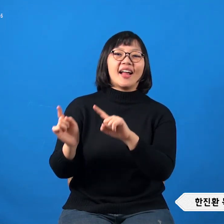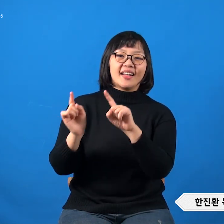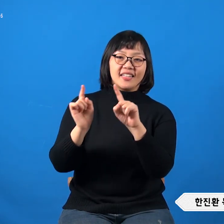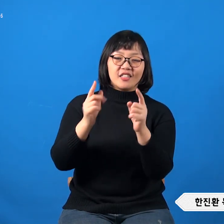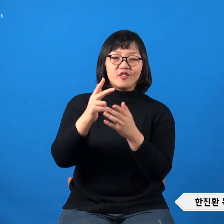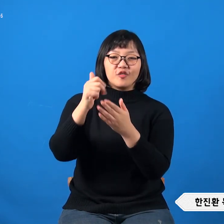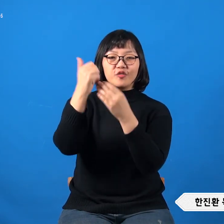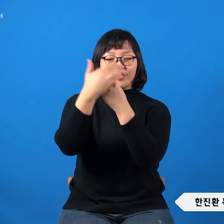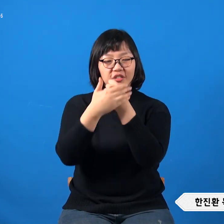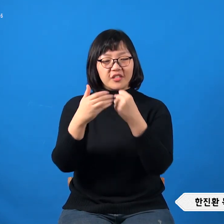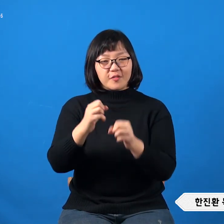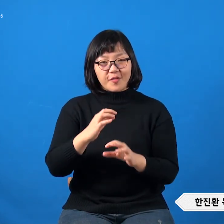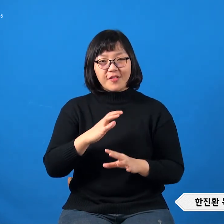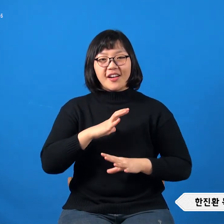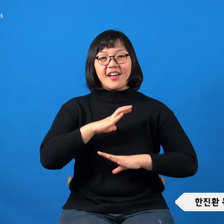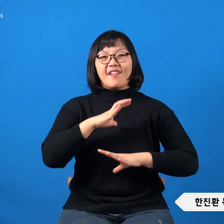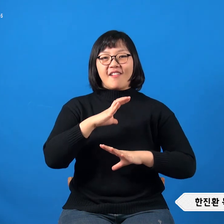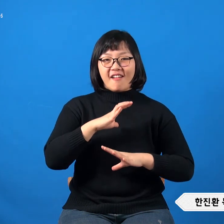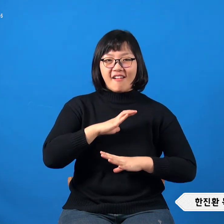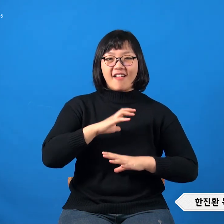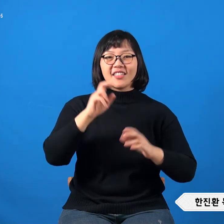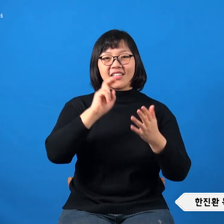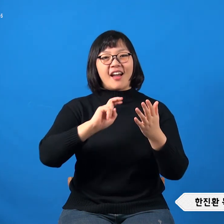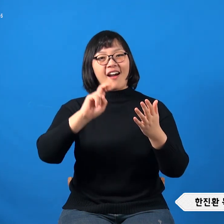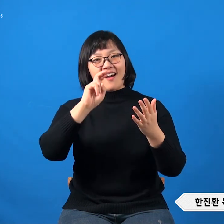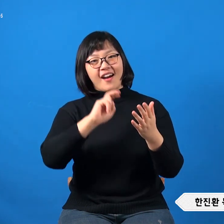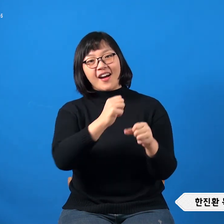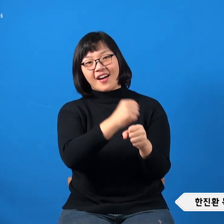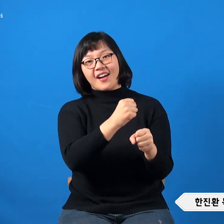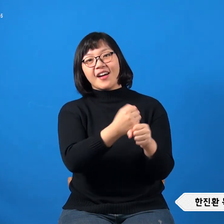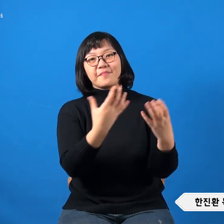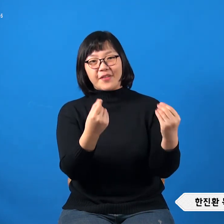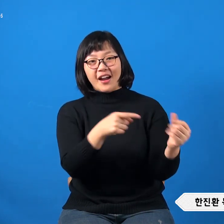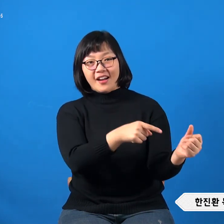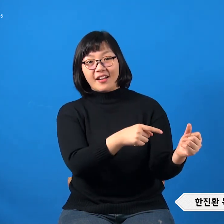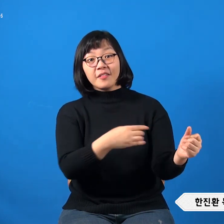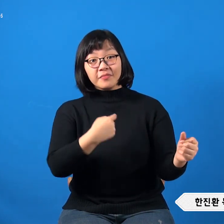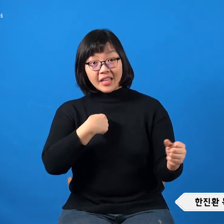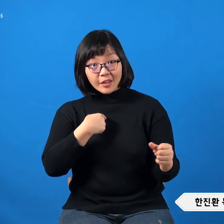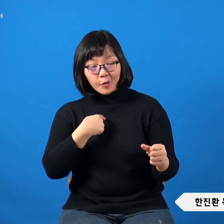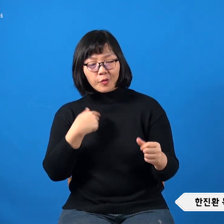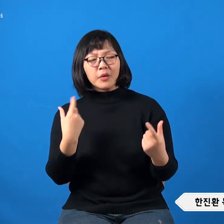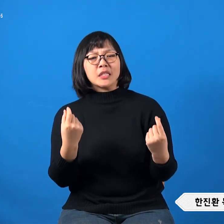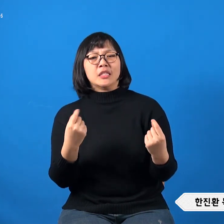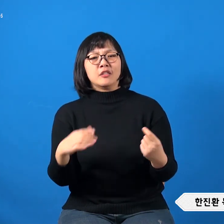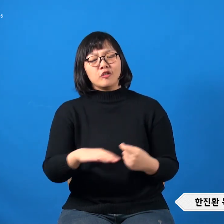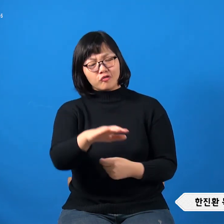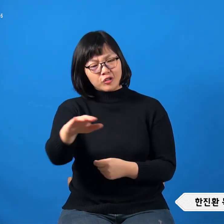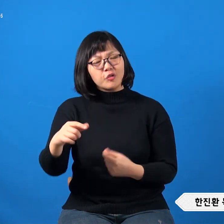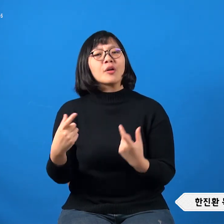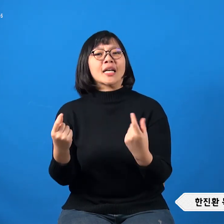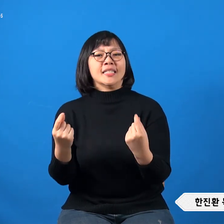주 은혜 놀라와. 그 찬송을 부를 때마다 우리가 눈시울이